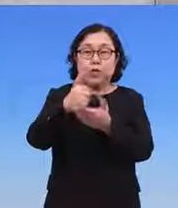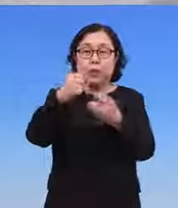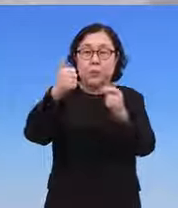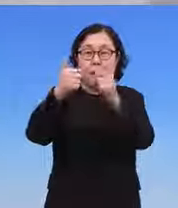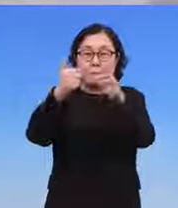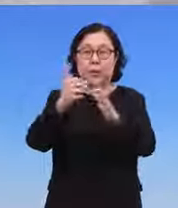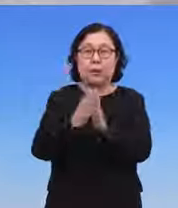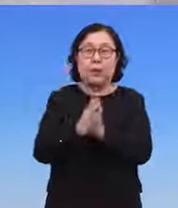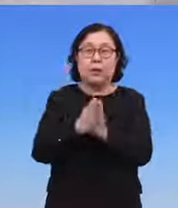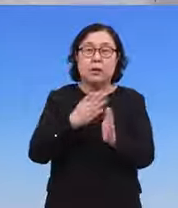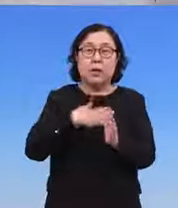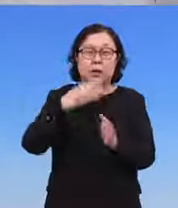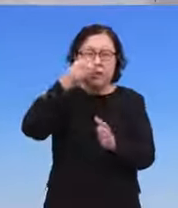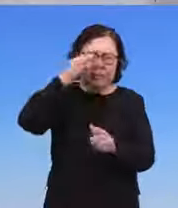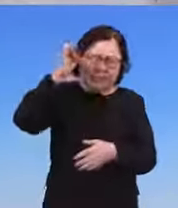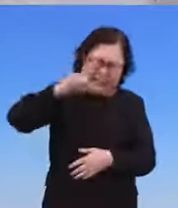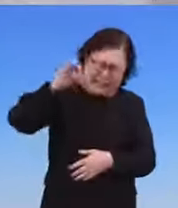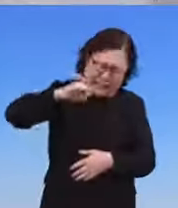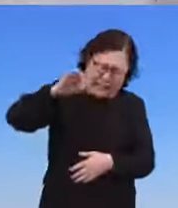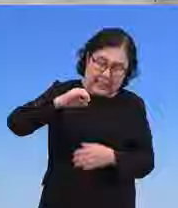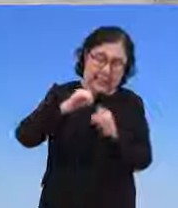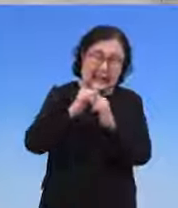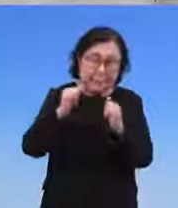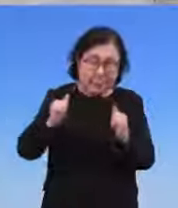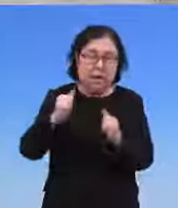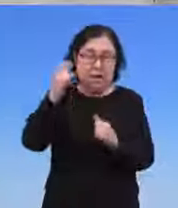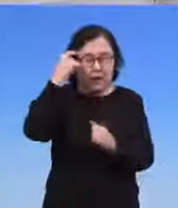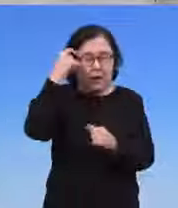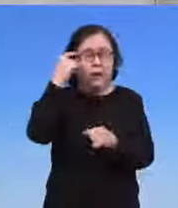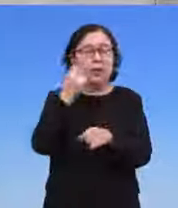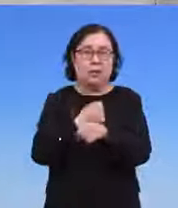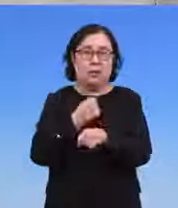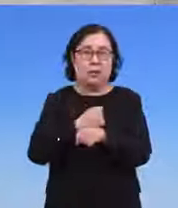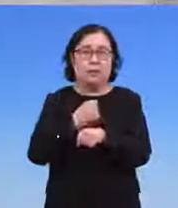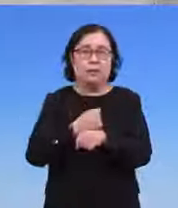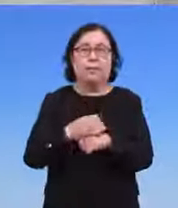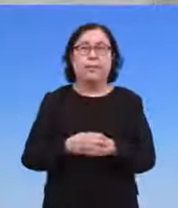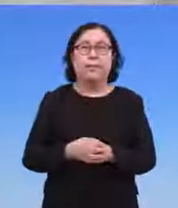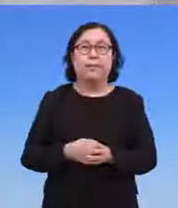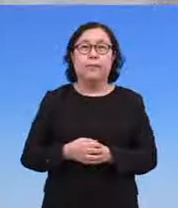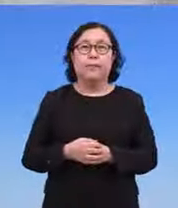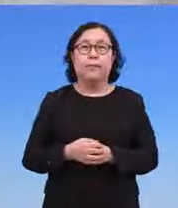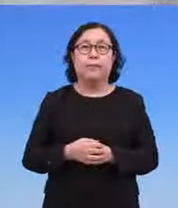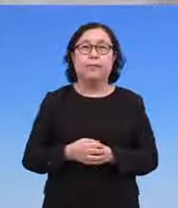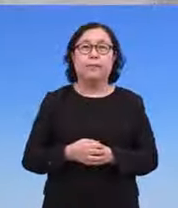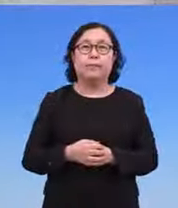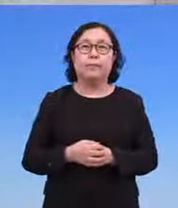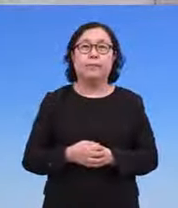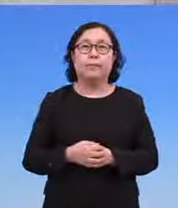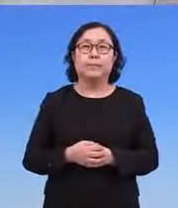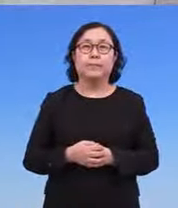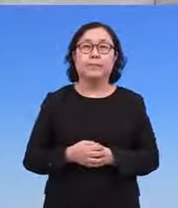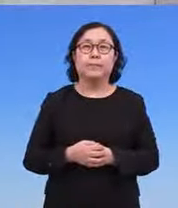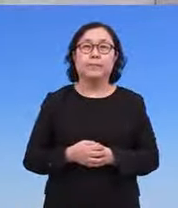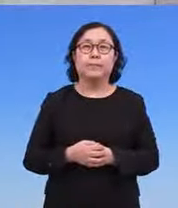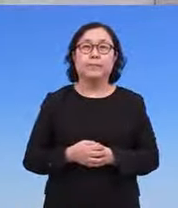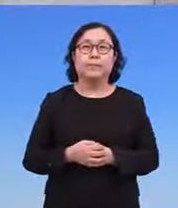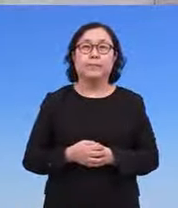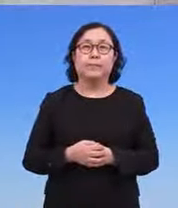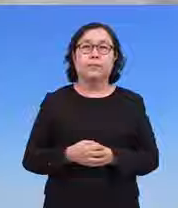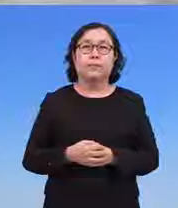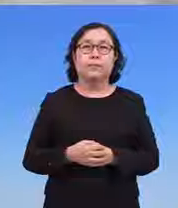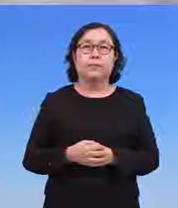앞에서 자기 스스로를 하찮은 존재로, 하찮은 존재. 자기는 아무 존재가 없는 존재라는 겁니다.